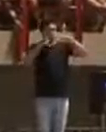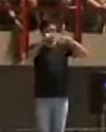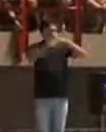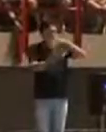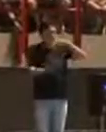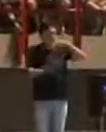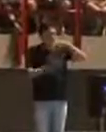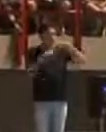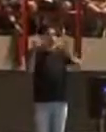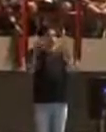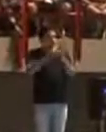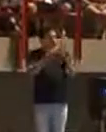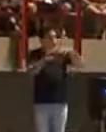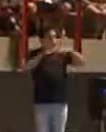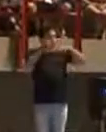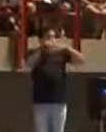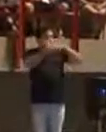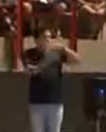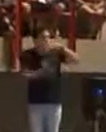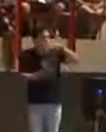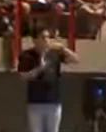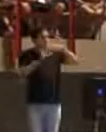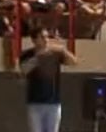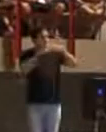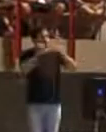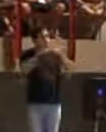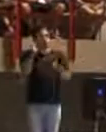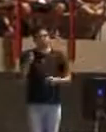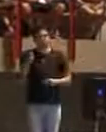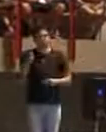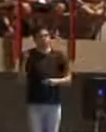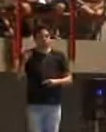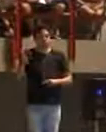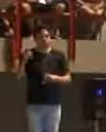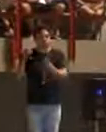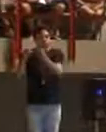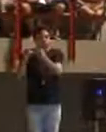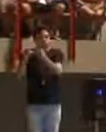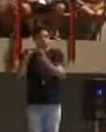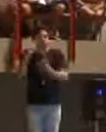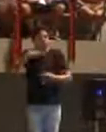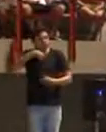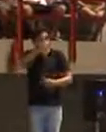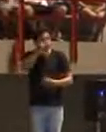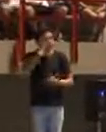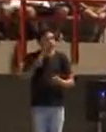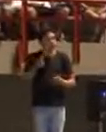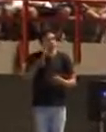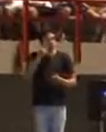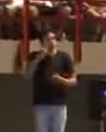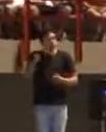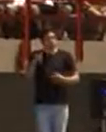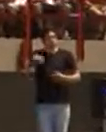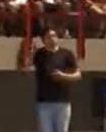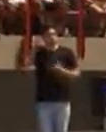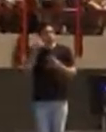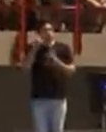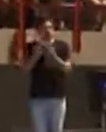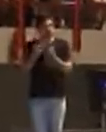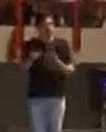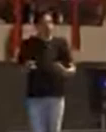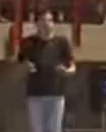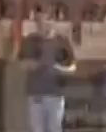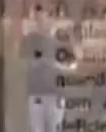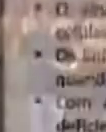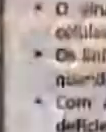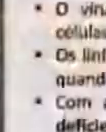AIDS no mundo todo? Não, aqui eu vou para a Argentina, lá não vou usar camisinha não. Vai para tu ver, vai. Vai, abestado, vai para tu ver como